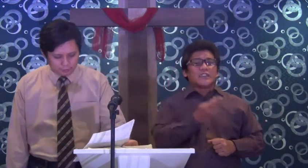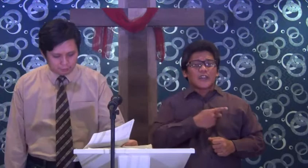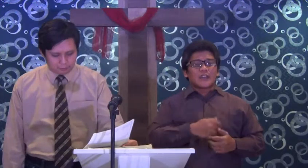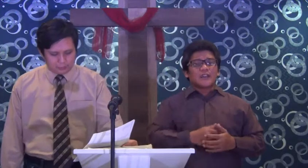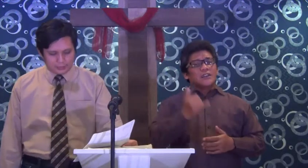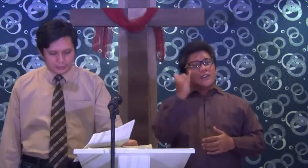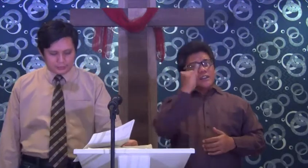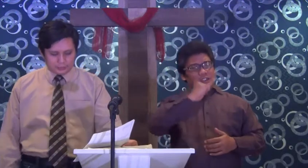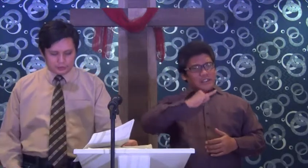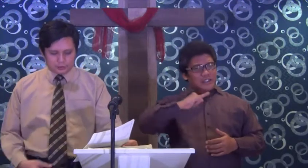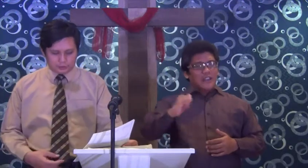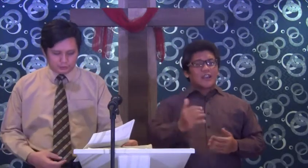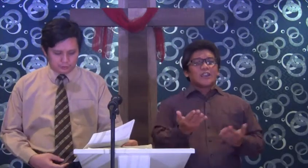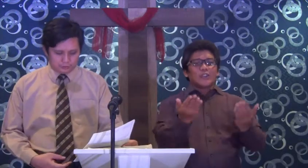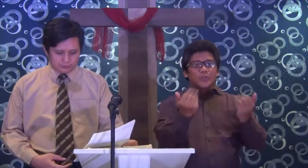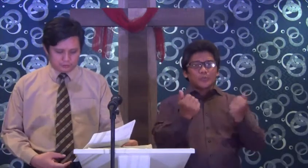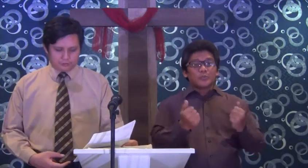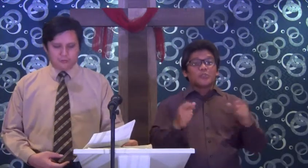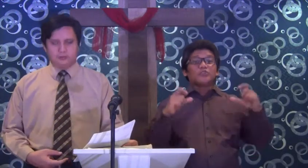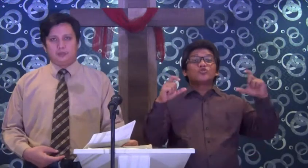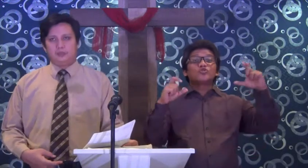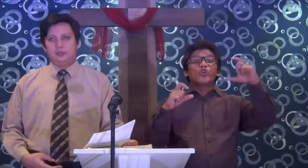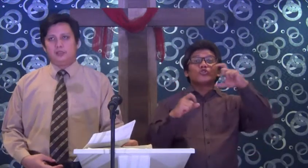yang hidup meneladani Kristus.